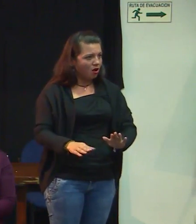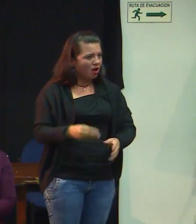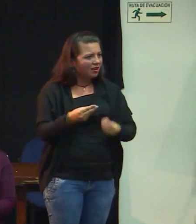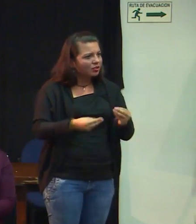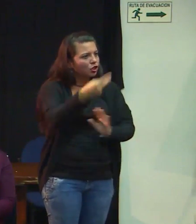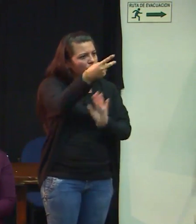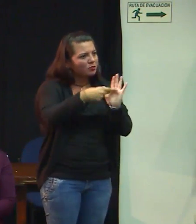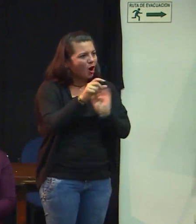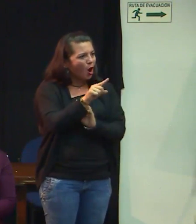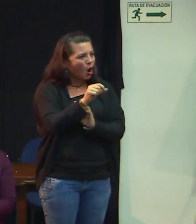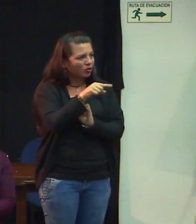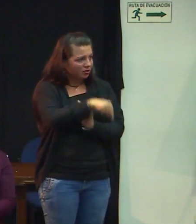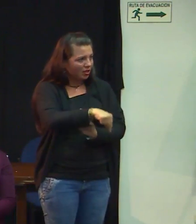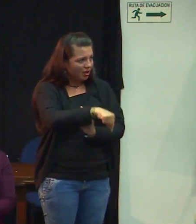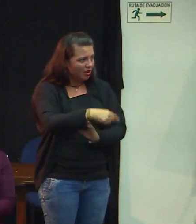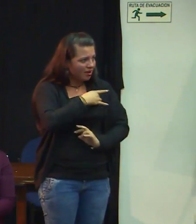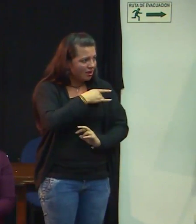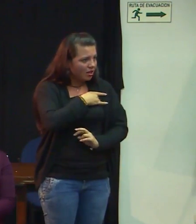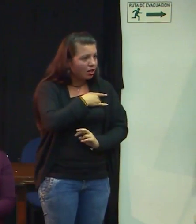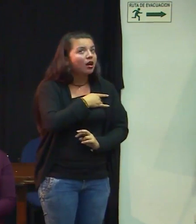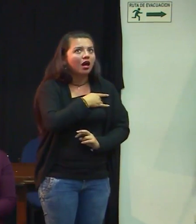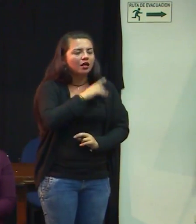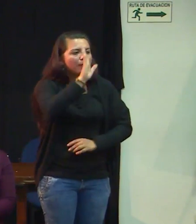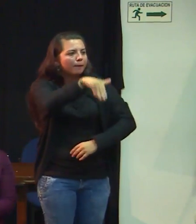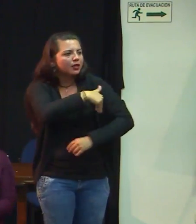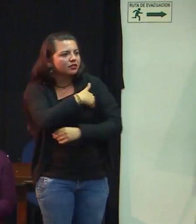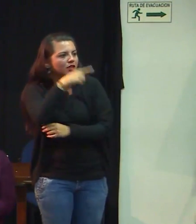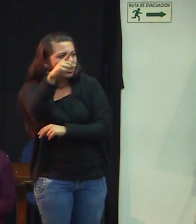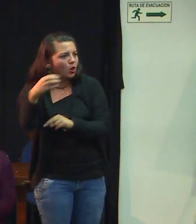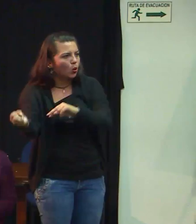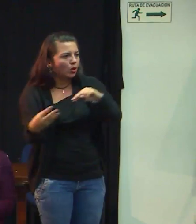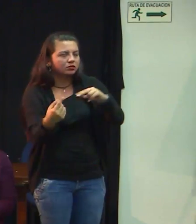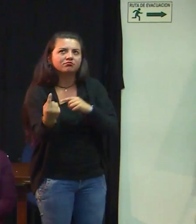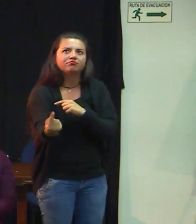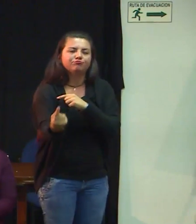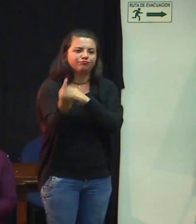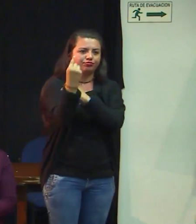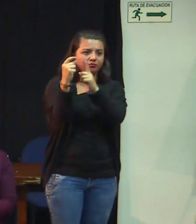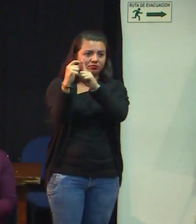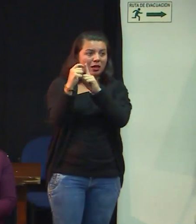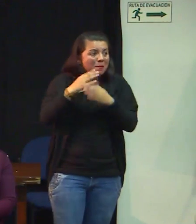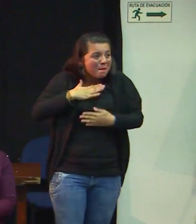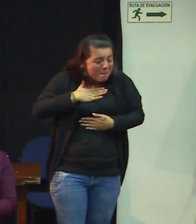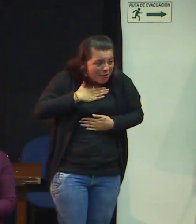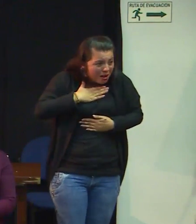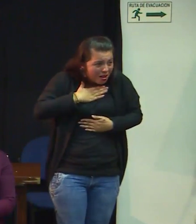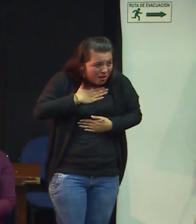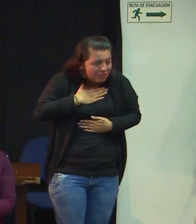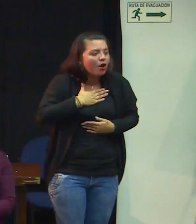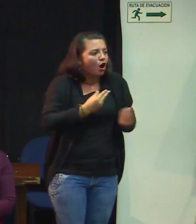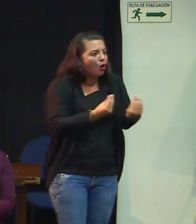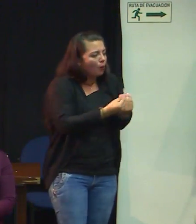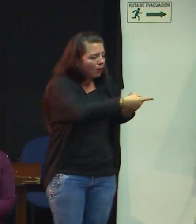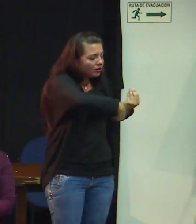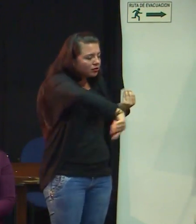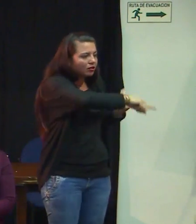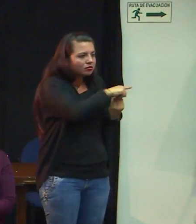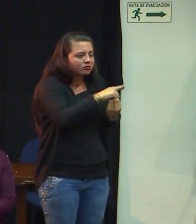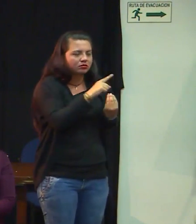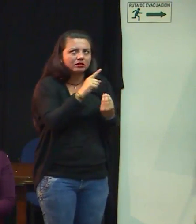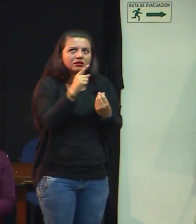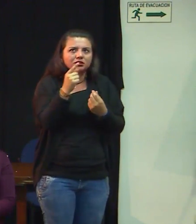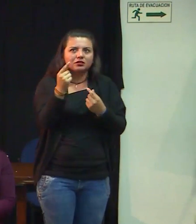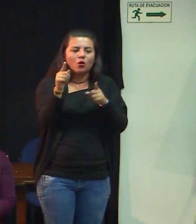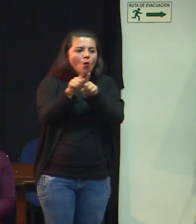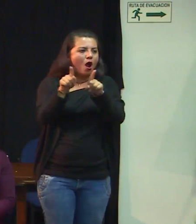el 2011, la ministra de Educación nos dijo algo que para mí y para muchos compañeros de ese momento histórico